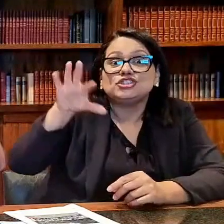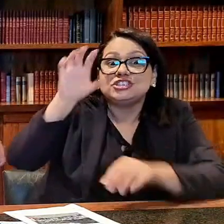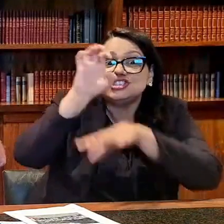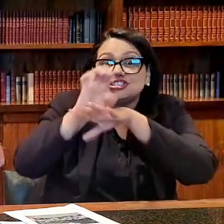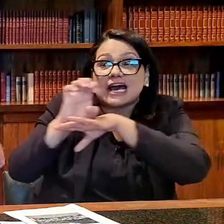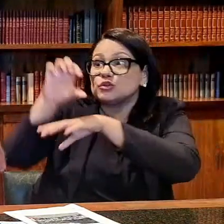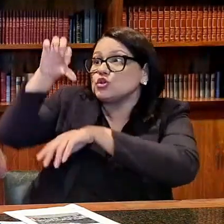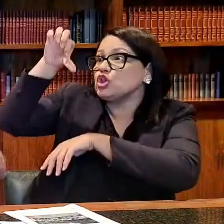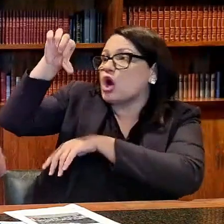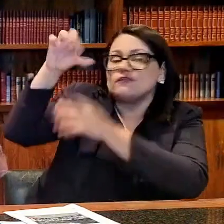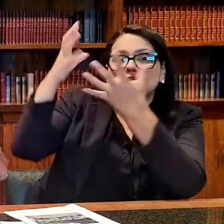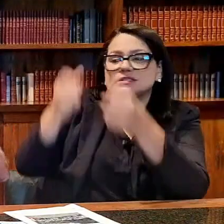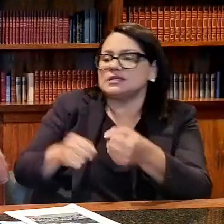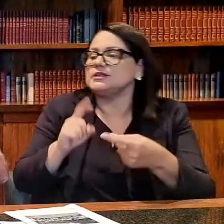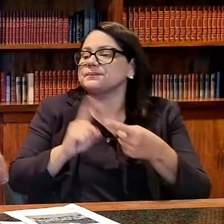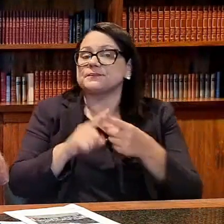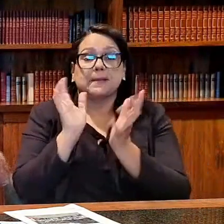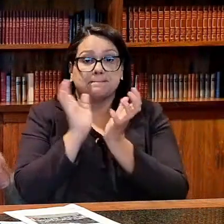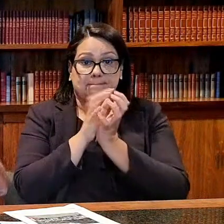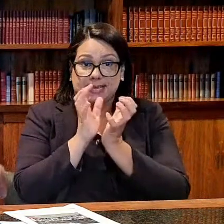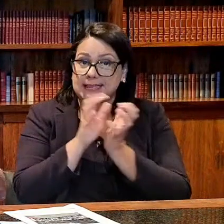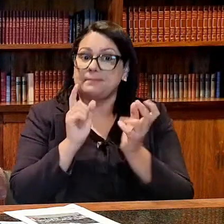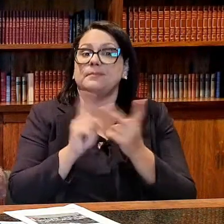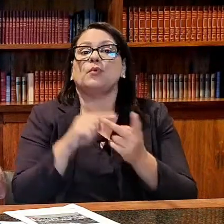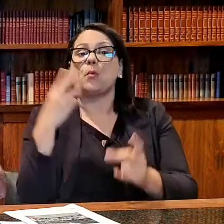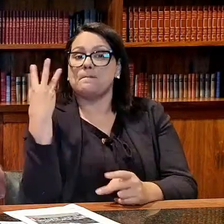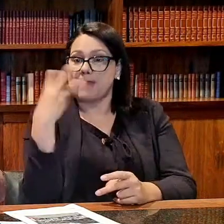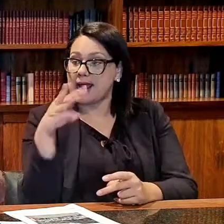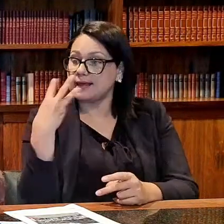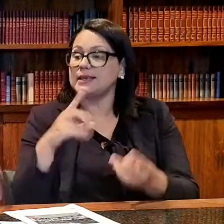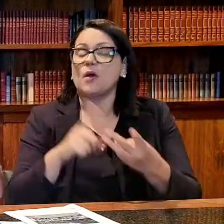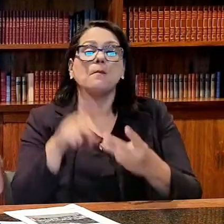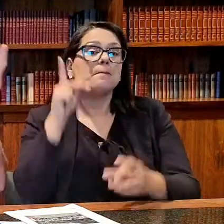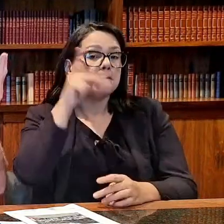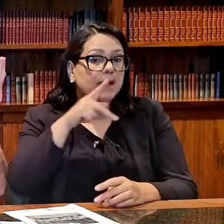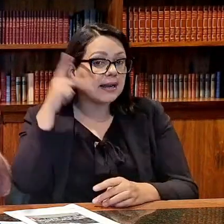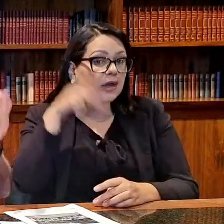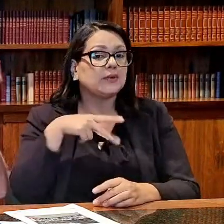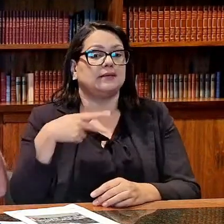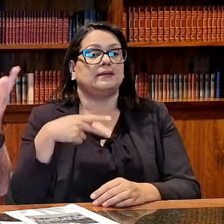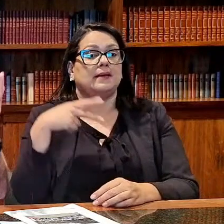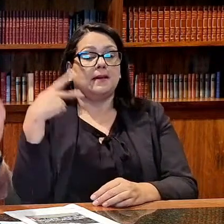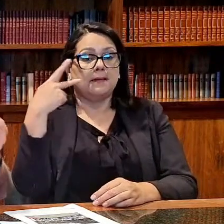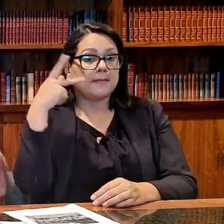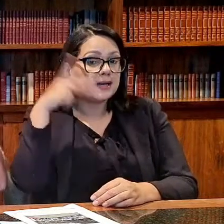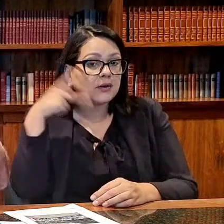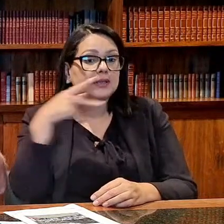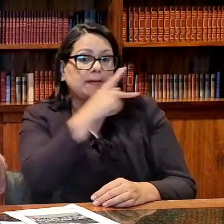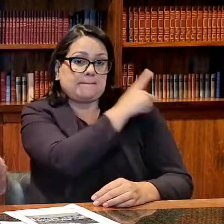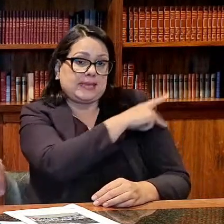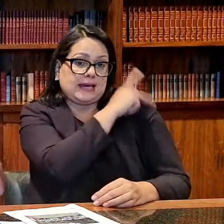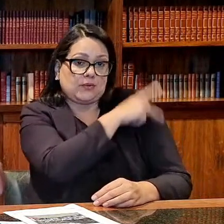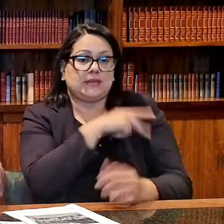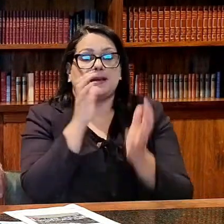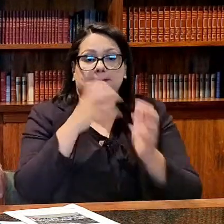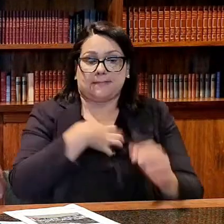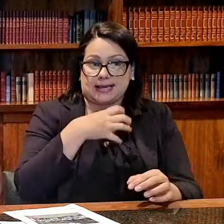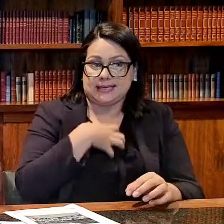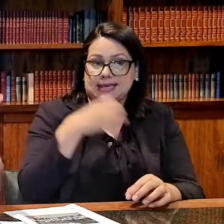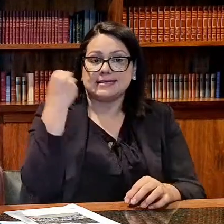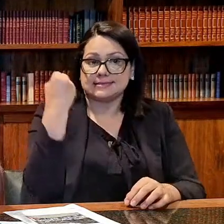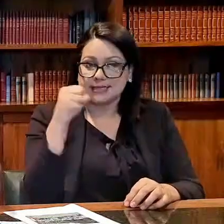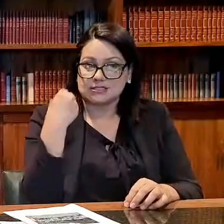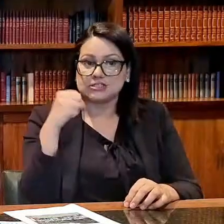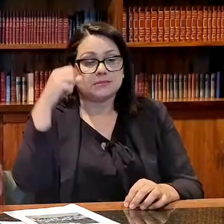Os governadores dos seguintes estados: Pernambuco, Maranhão, Paraíba, Piauí, Bahia, Sergipe, Rio Grande do